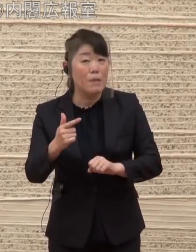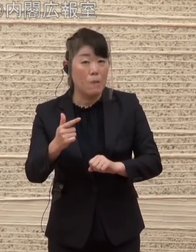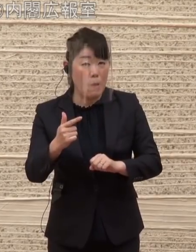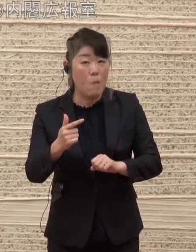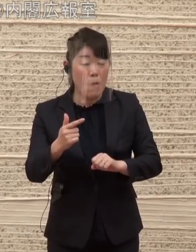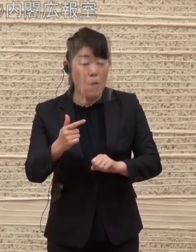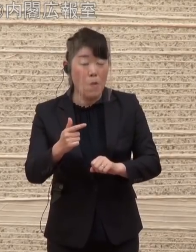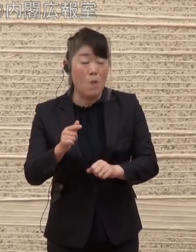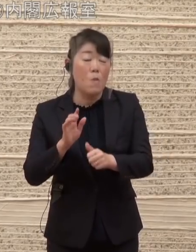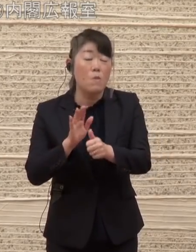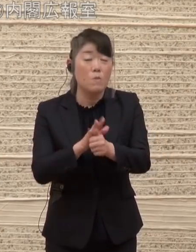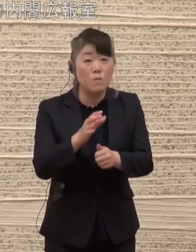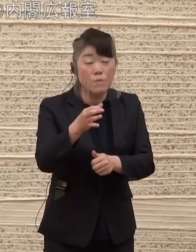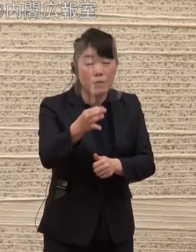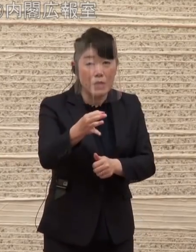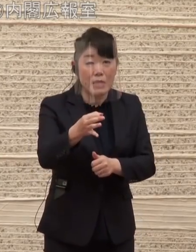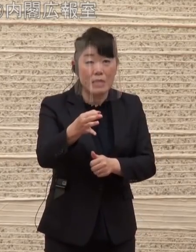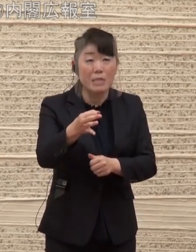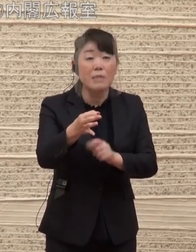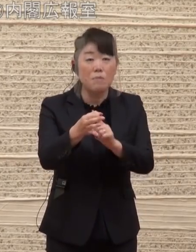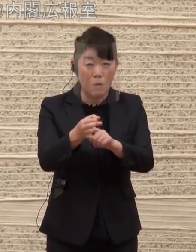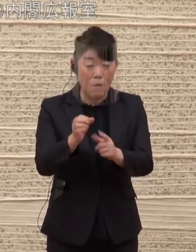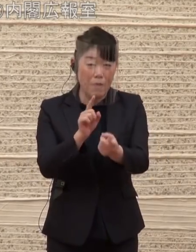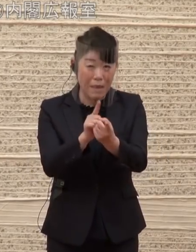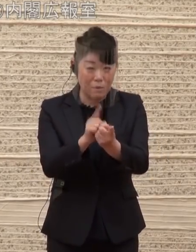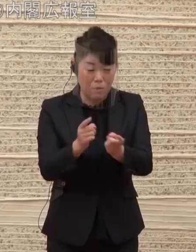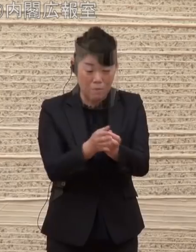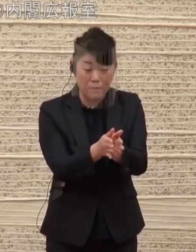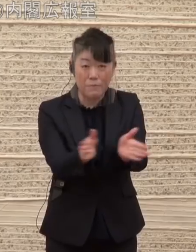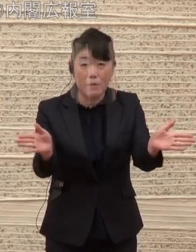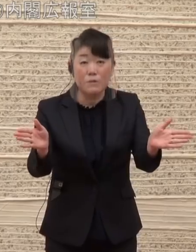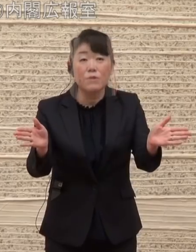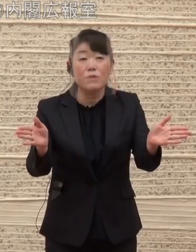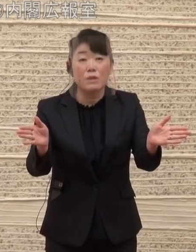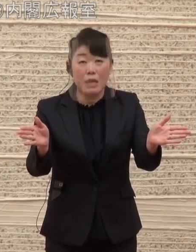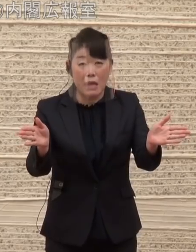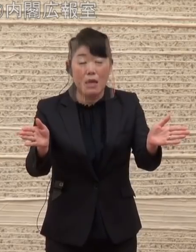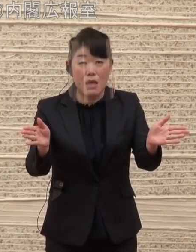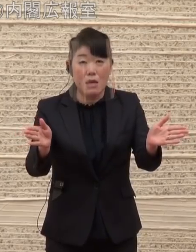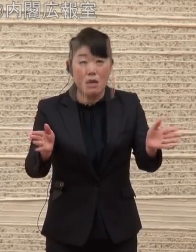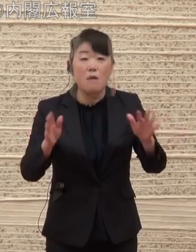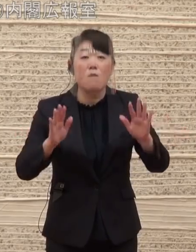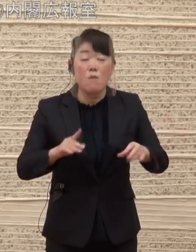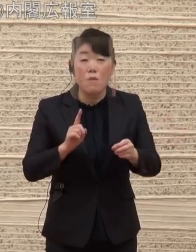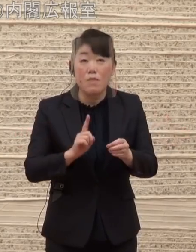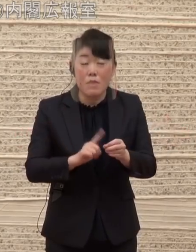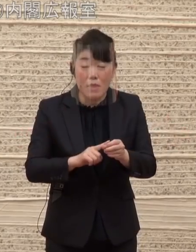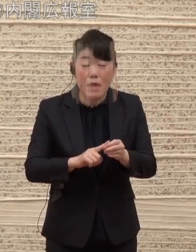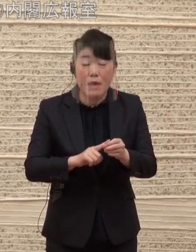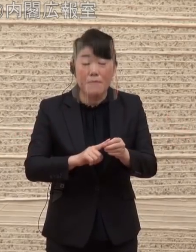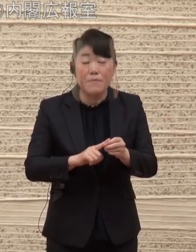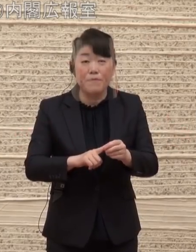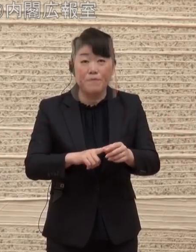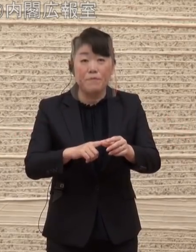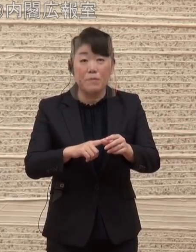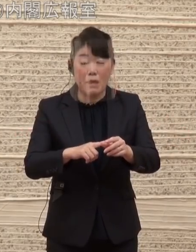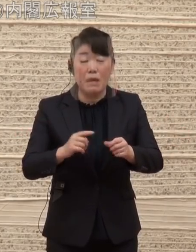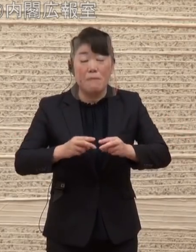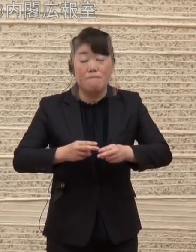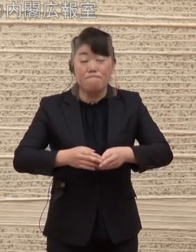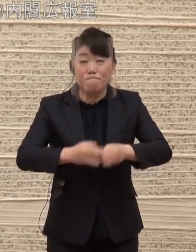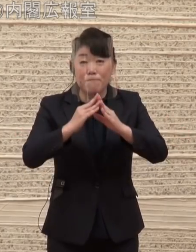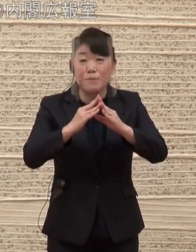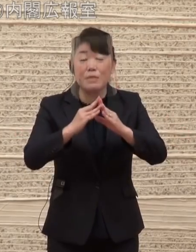も対象を拡充し本年創業したばかりのベンチャー企業のみなさんにも